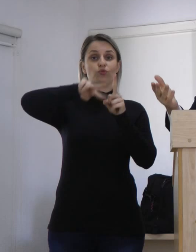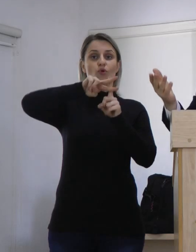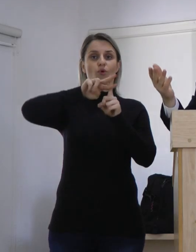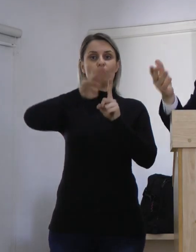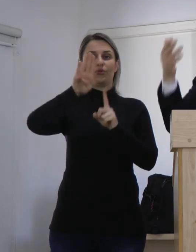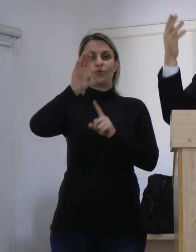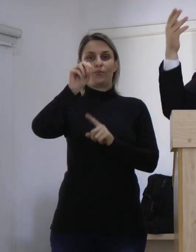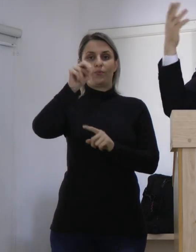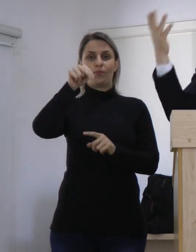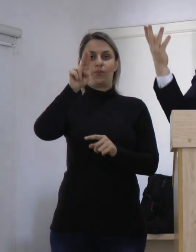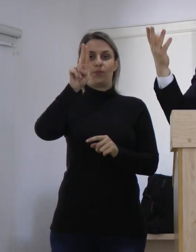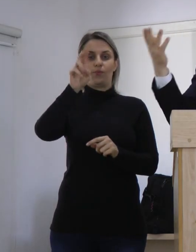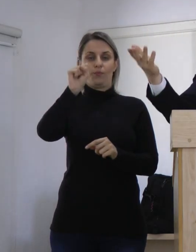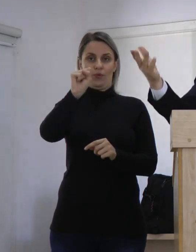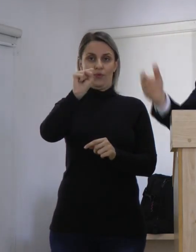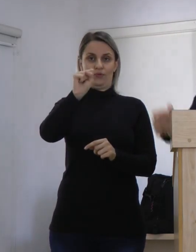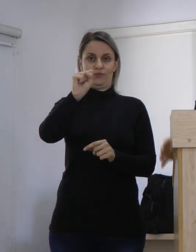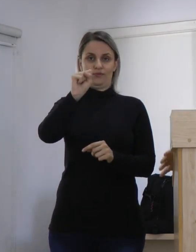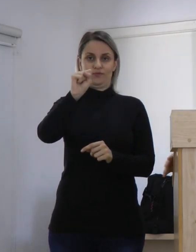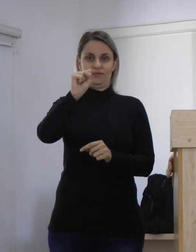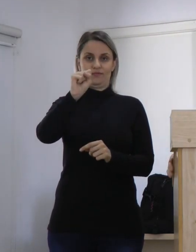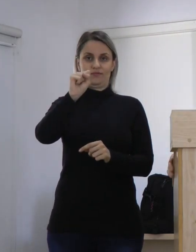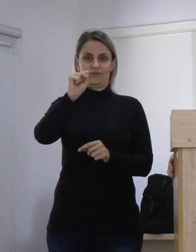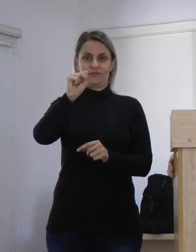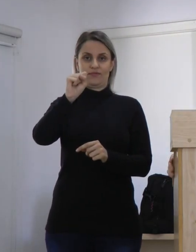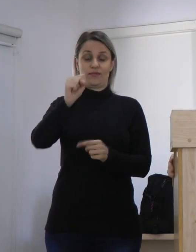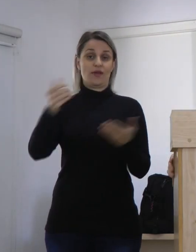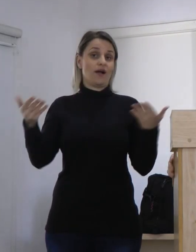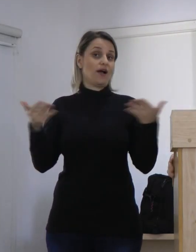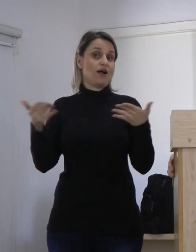de criança na colônia espiritual Nosso Lar é muito fácil, não é?